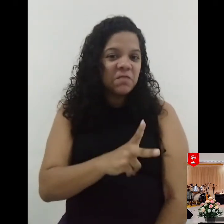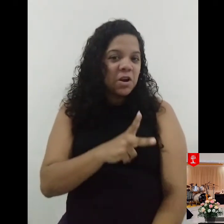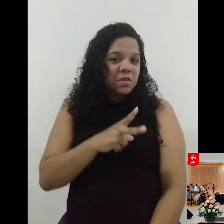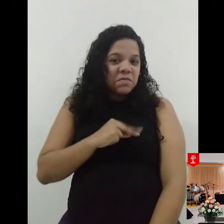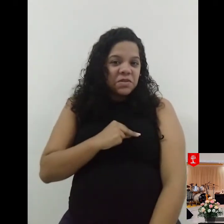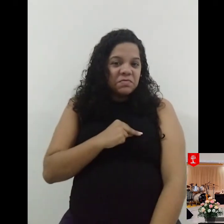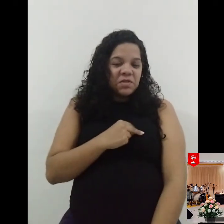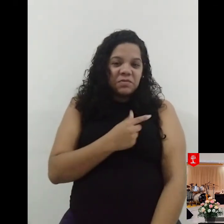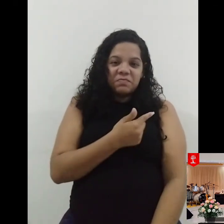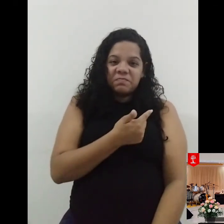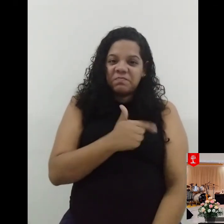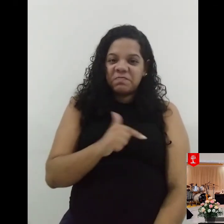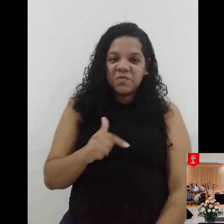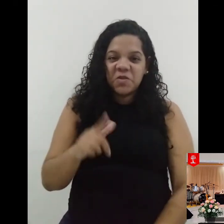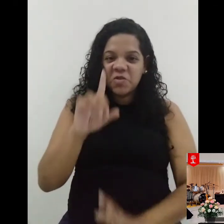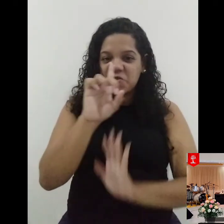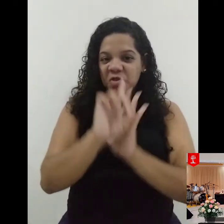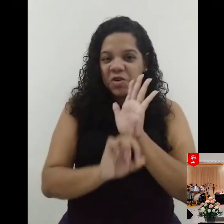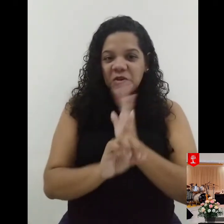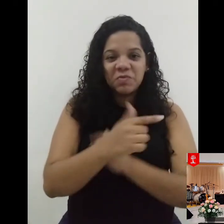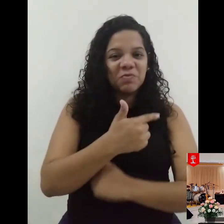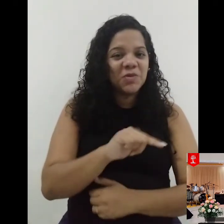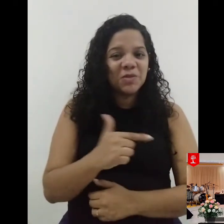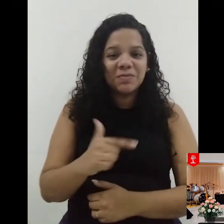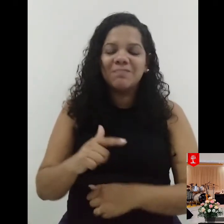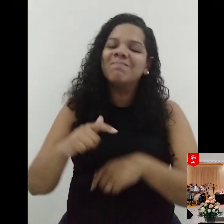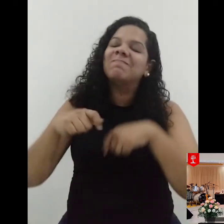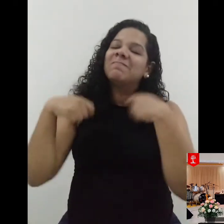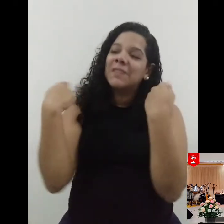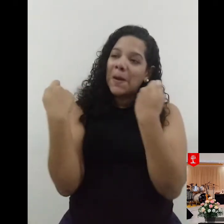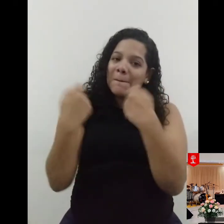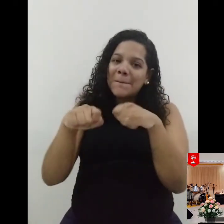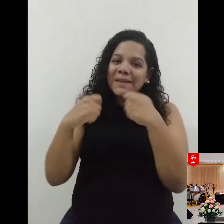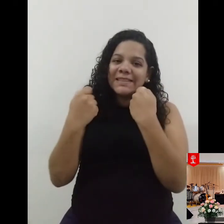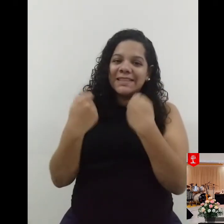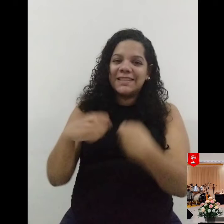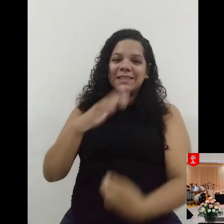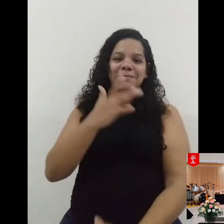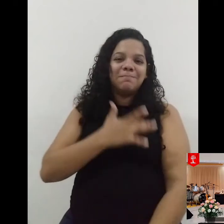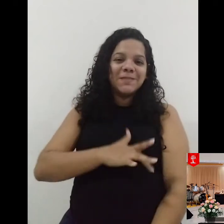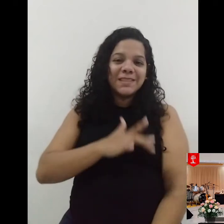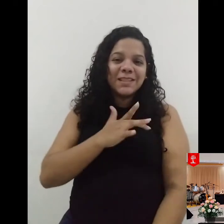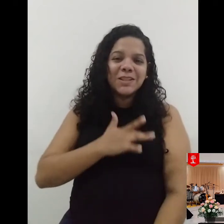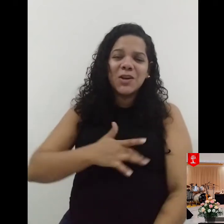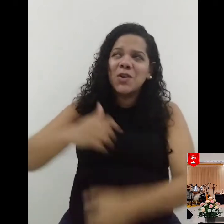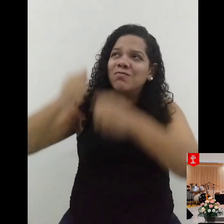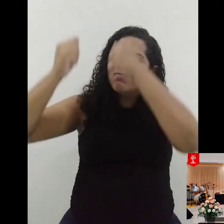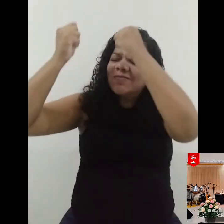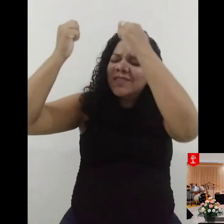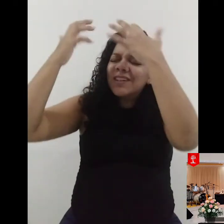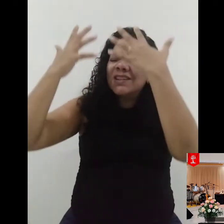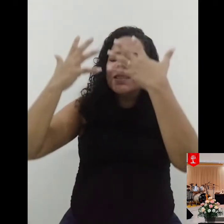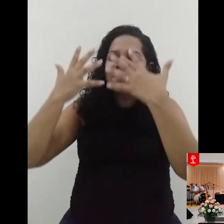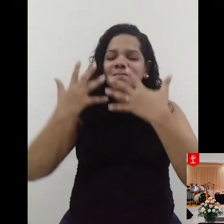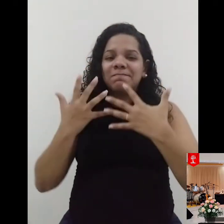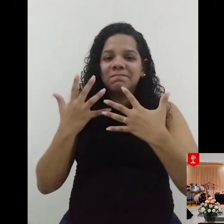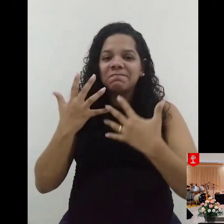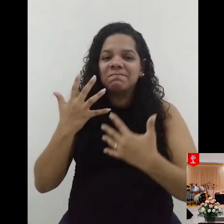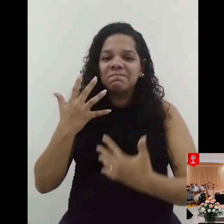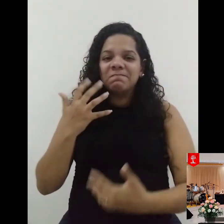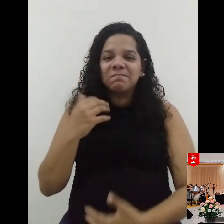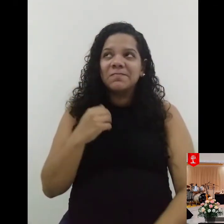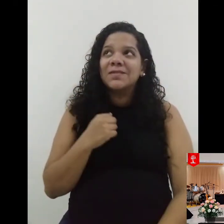havia autojustificação aqui. Não havia autoconfiança. Havia um apelo para que o